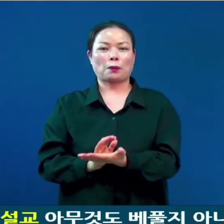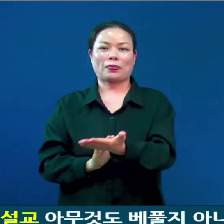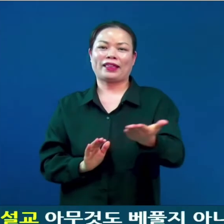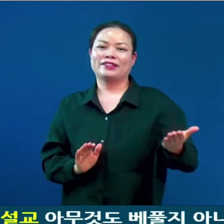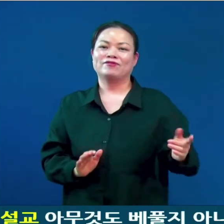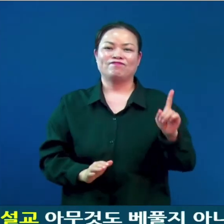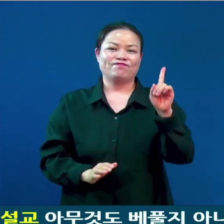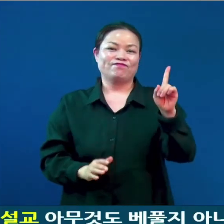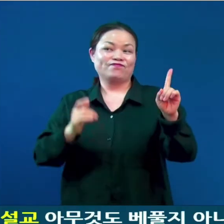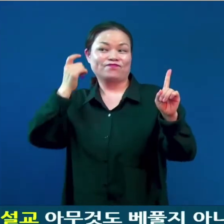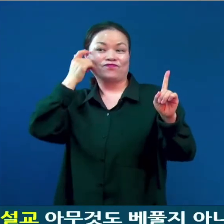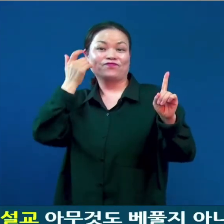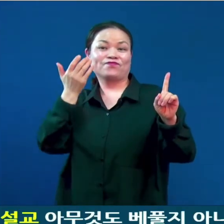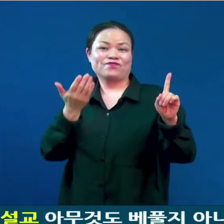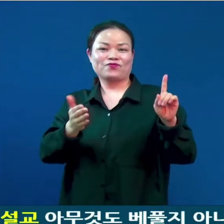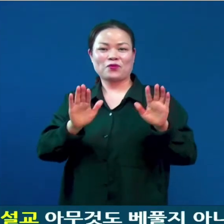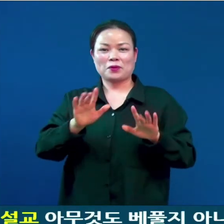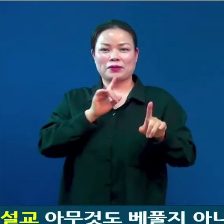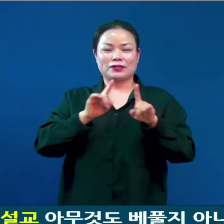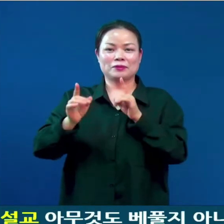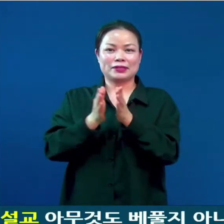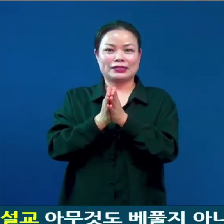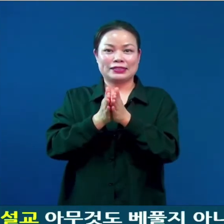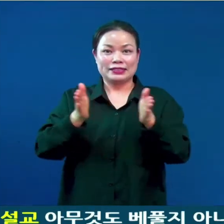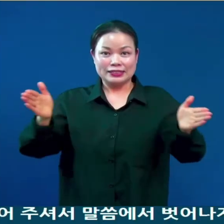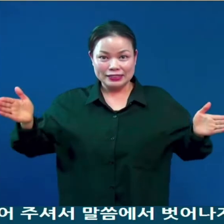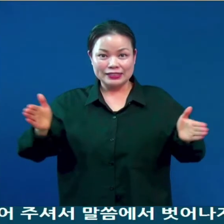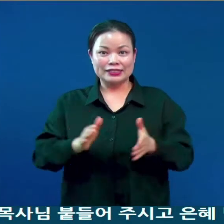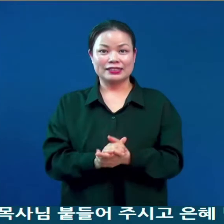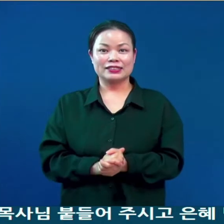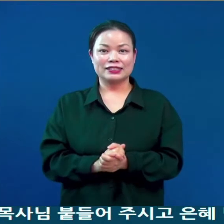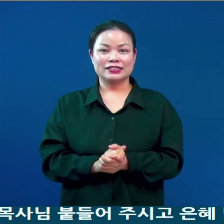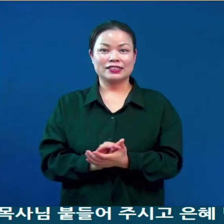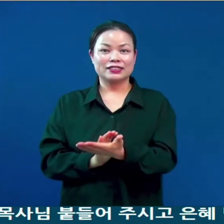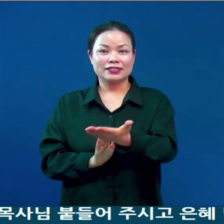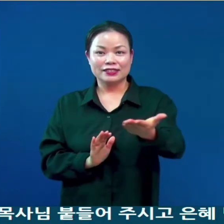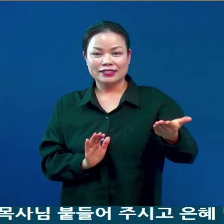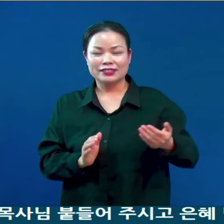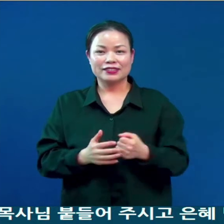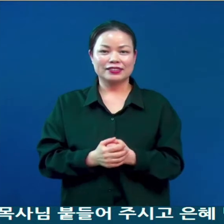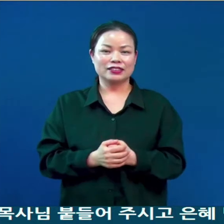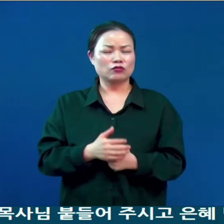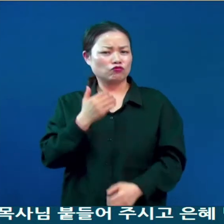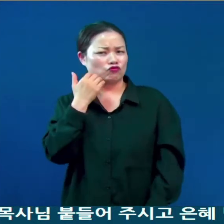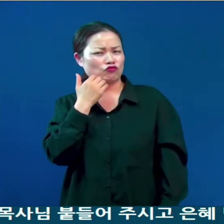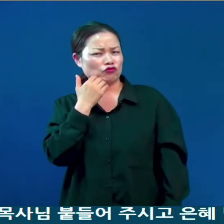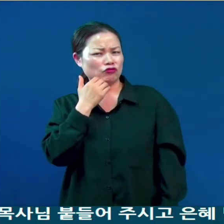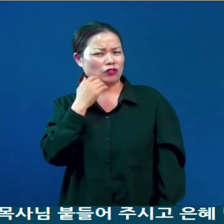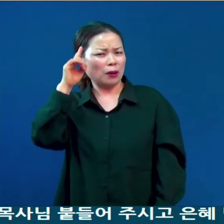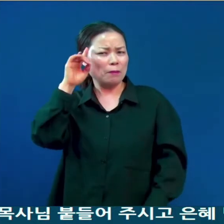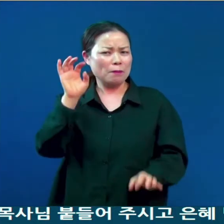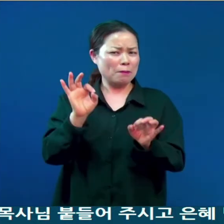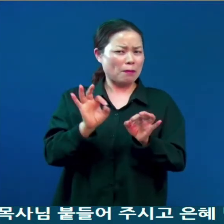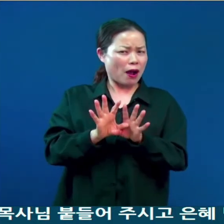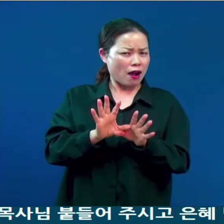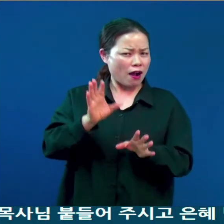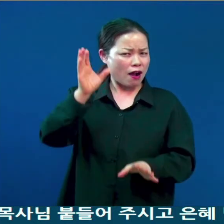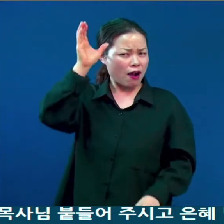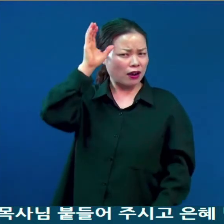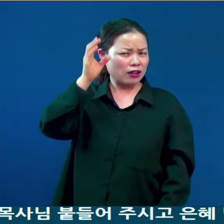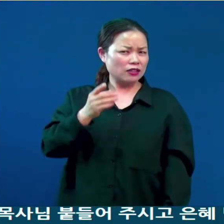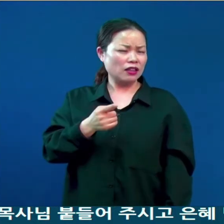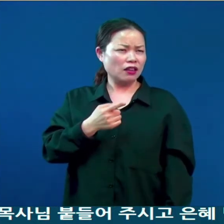여러분들에게 한 가지 질문으로 오늘 말씀을 시작하려고 합니다. 여러분들은 누군가에게 뜻밖의 전혀 기대하지